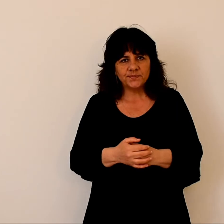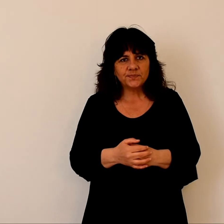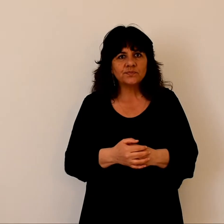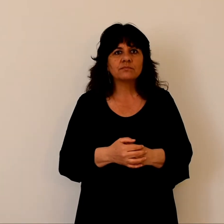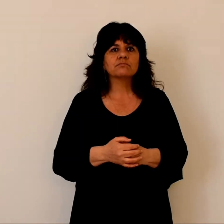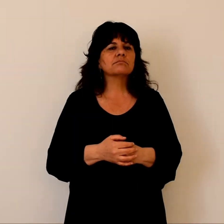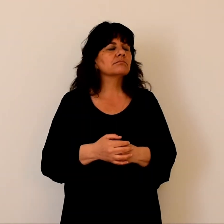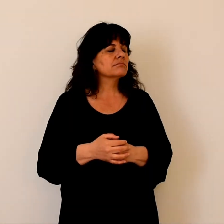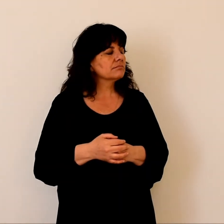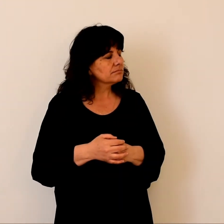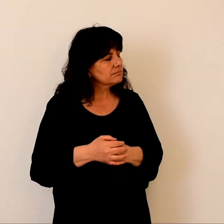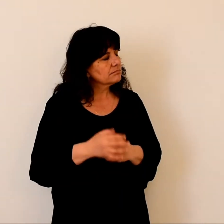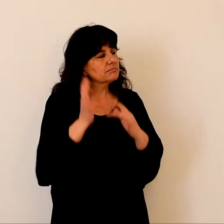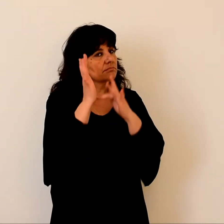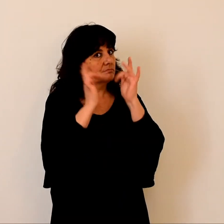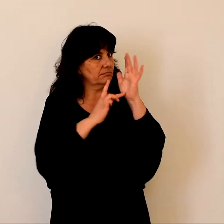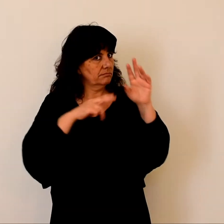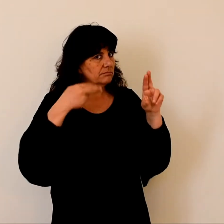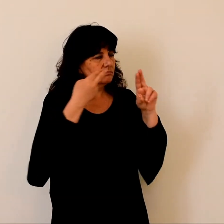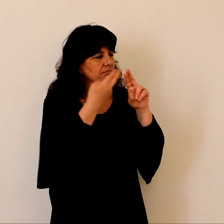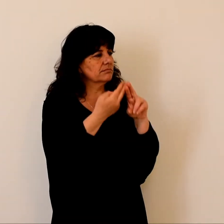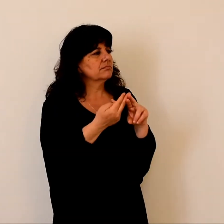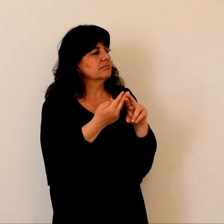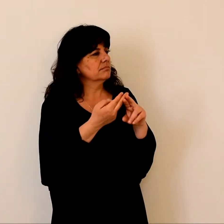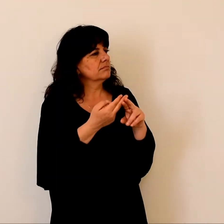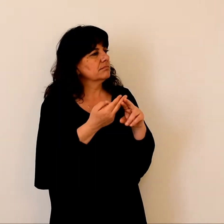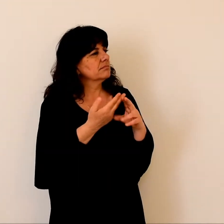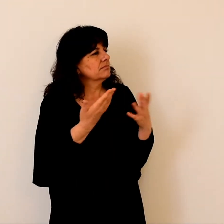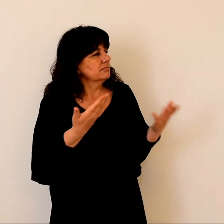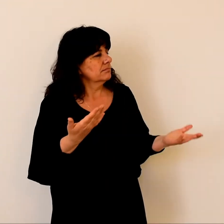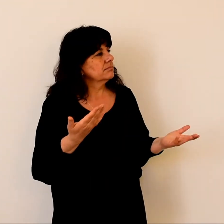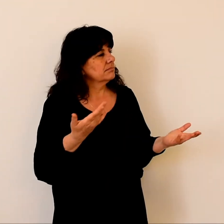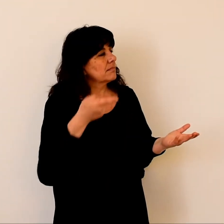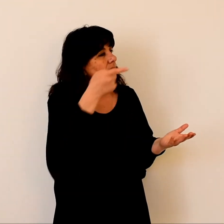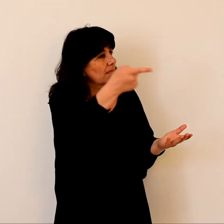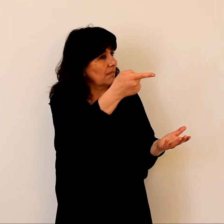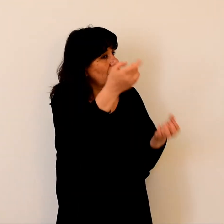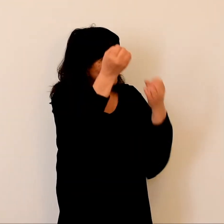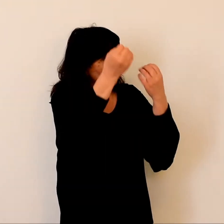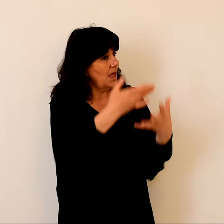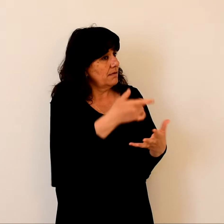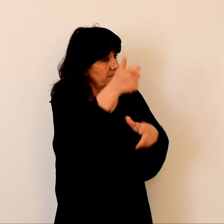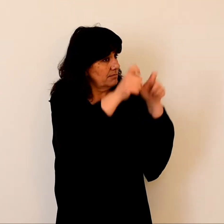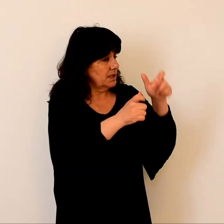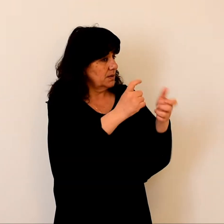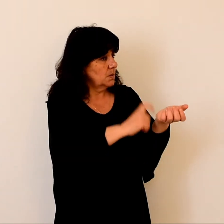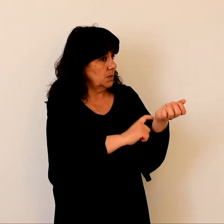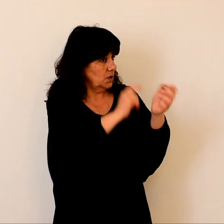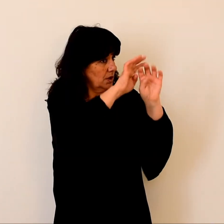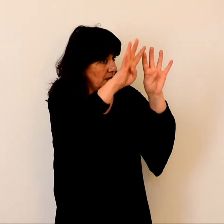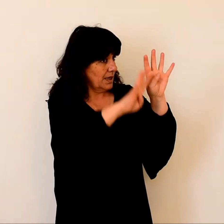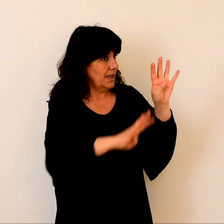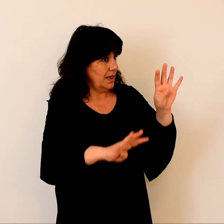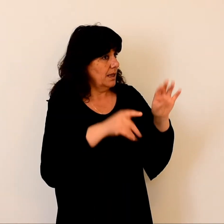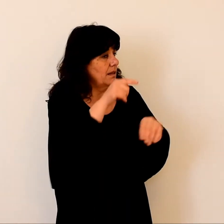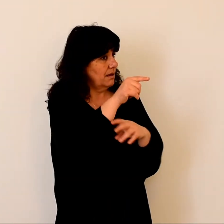Jésus leur répondit : « Pensez-vous que ces Galiléens étaient de plus grands pécheurs que tous les